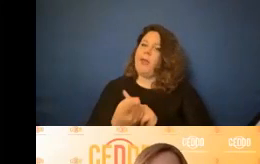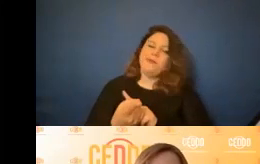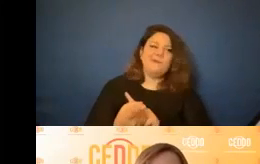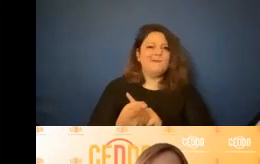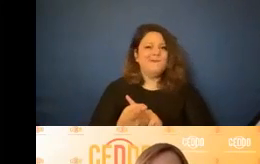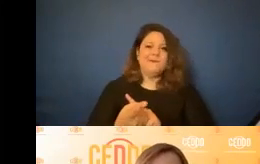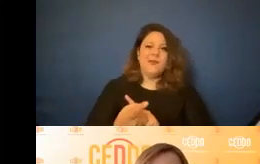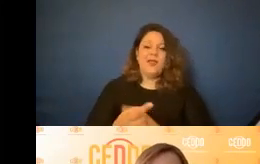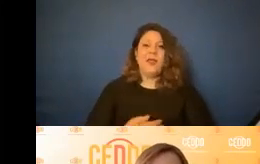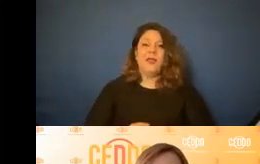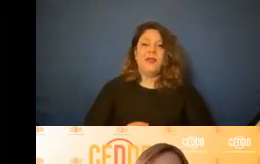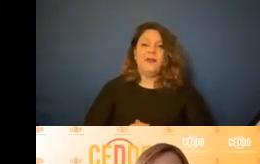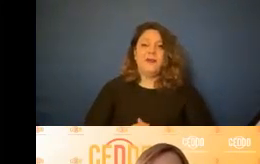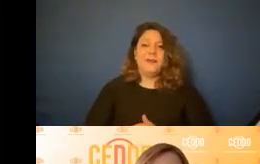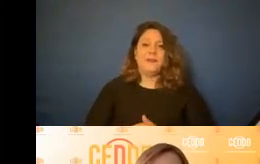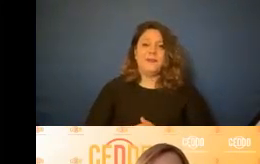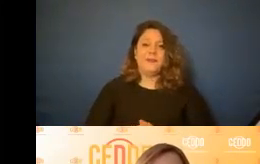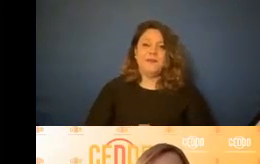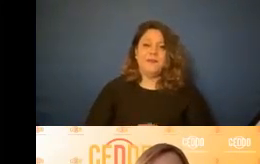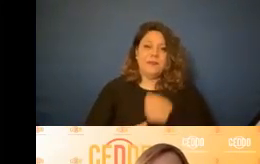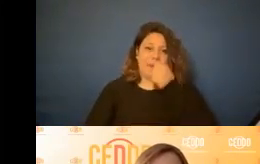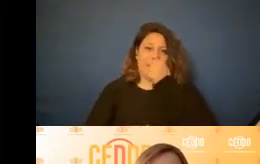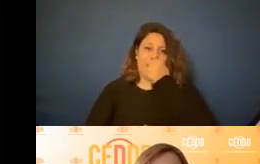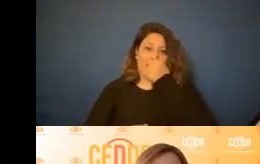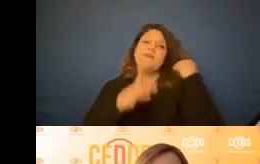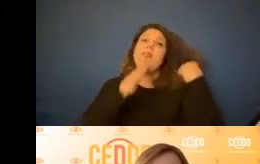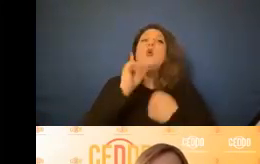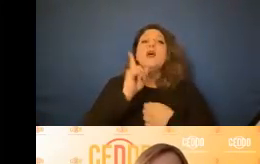casos, con ayudar a la víctima y al agresor.